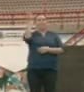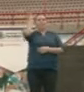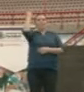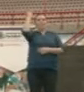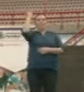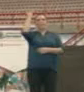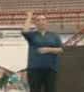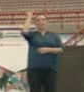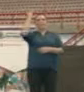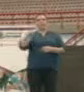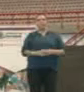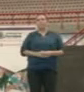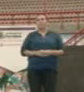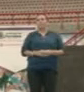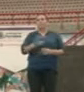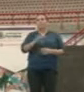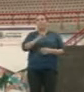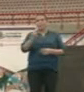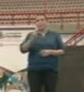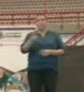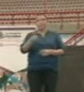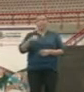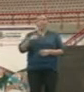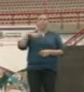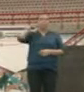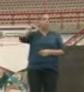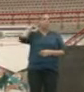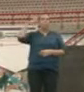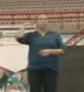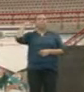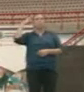coisas. Agora, quando você está escutando música,